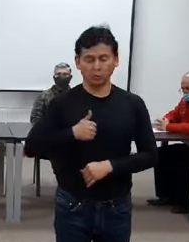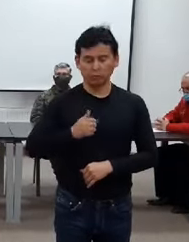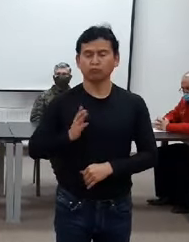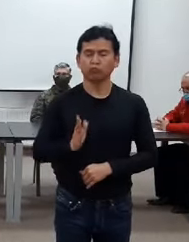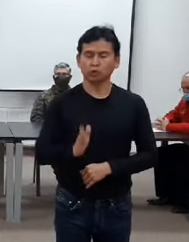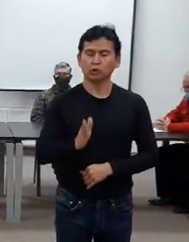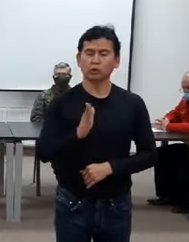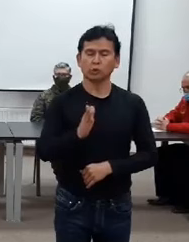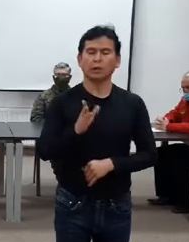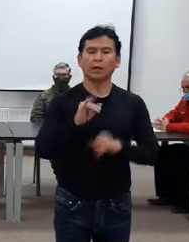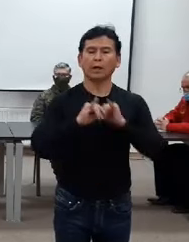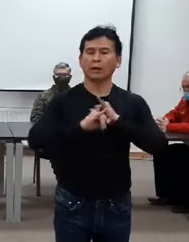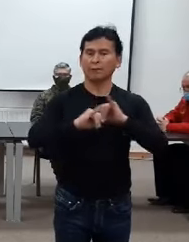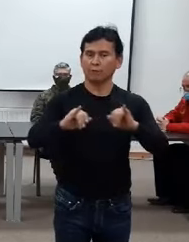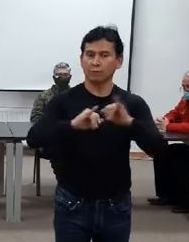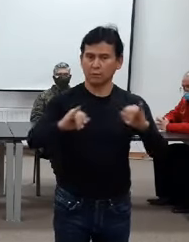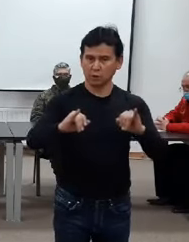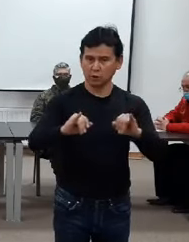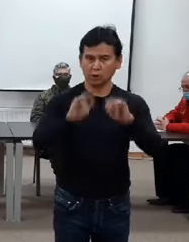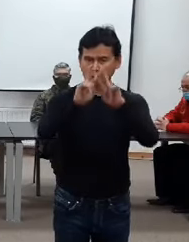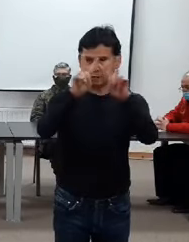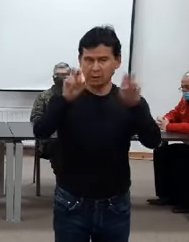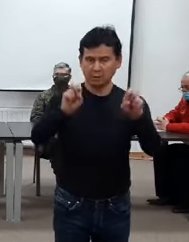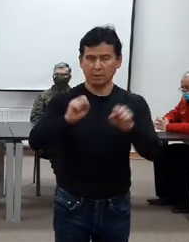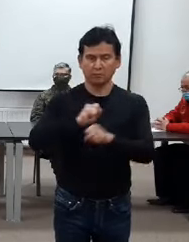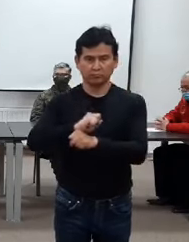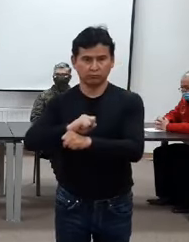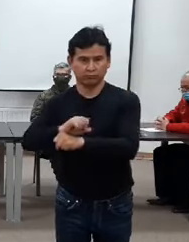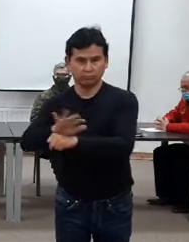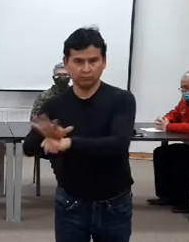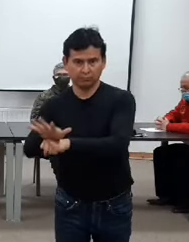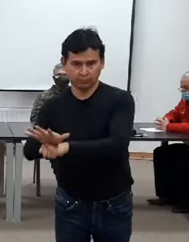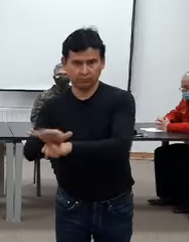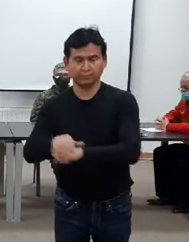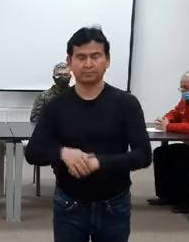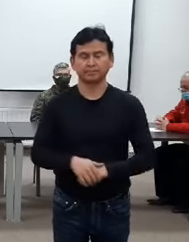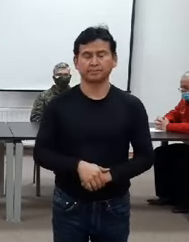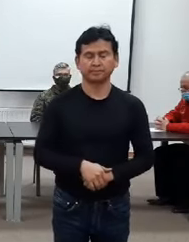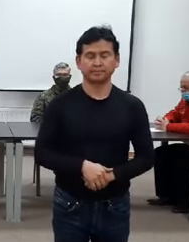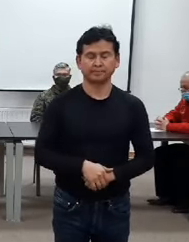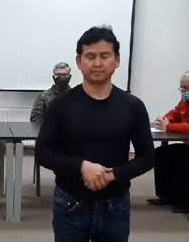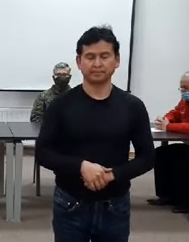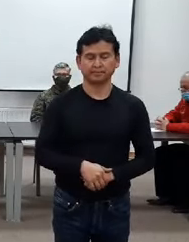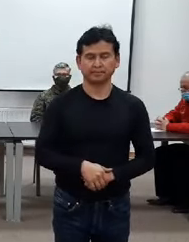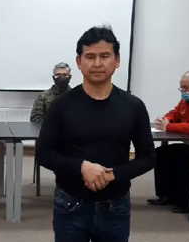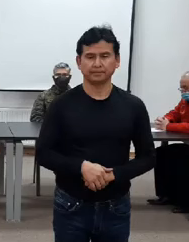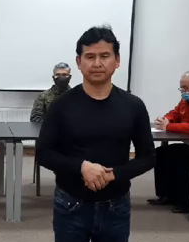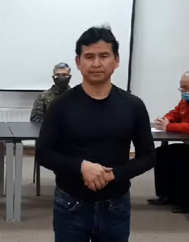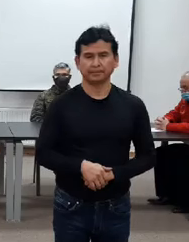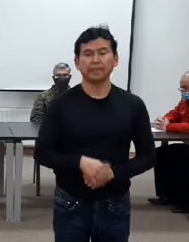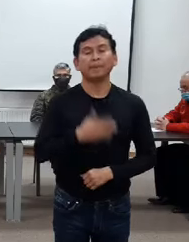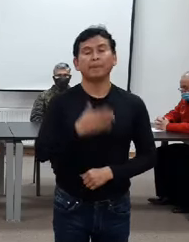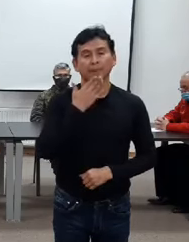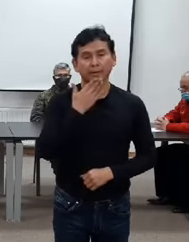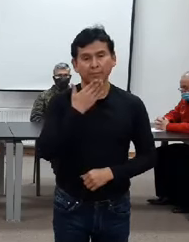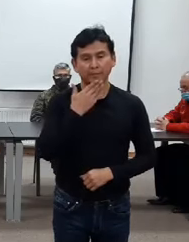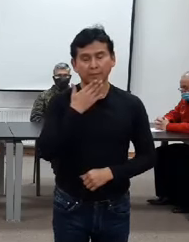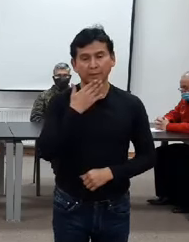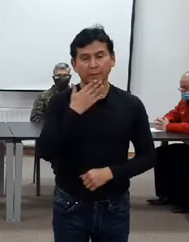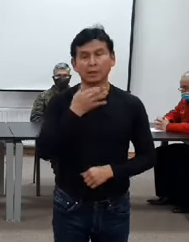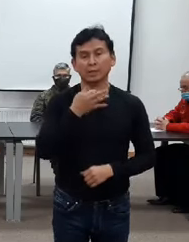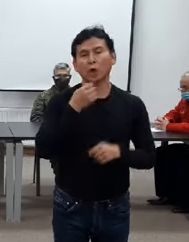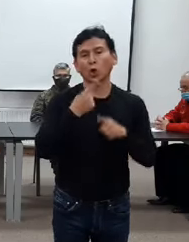ustedes la información actualizada en torno al avance del COVID en nuestra región y también a hechos